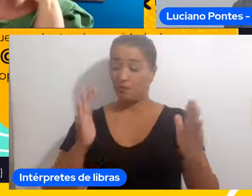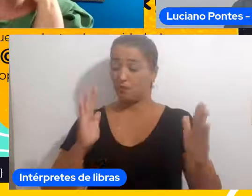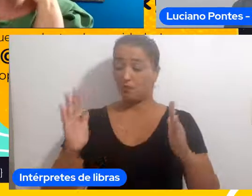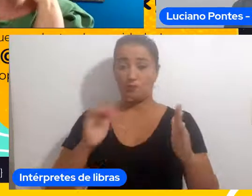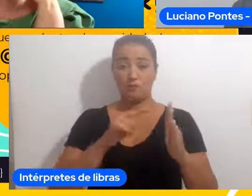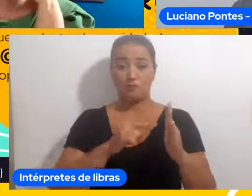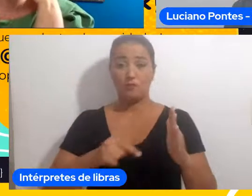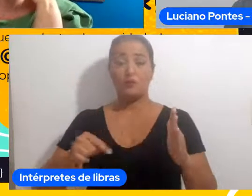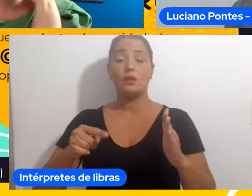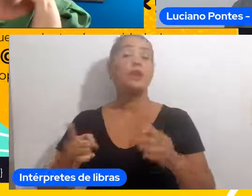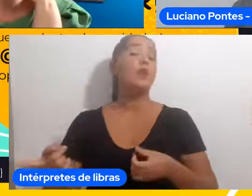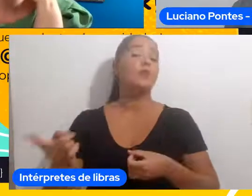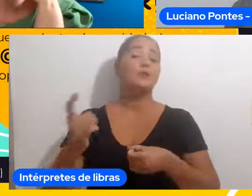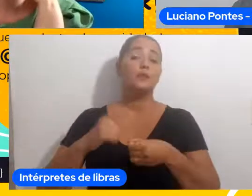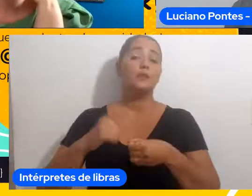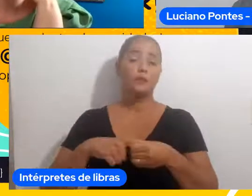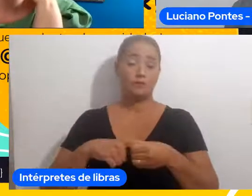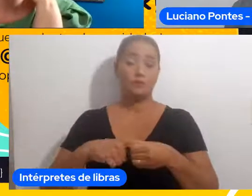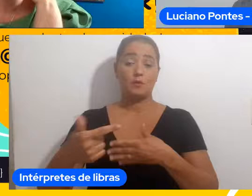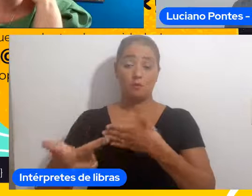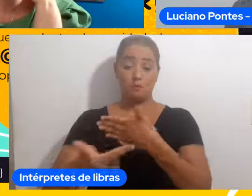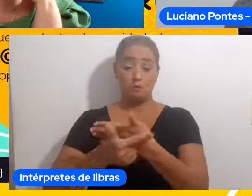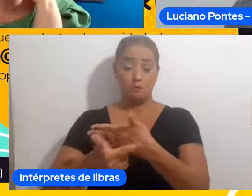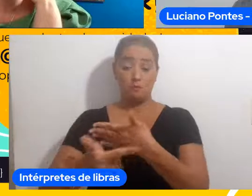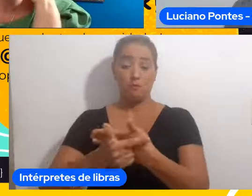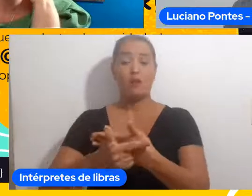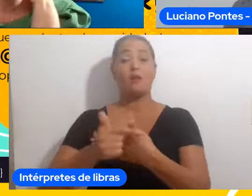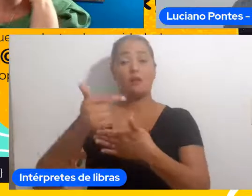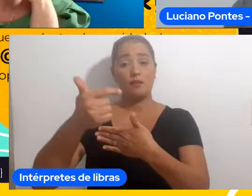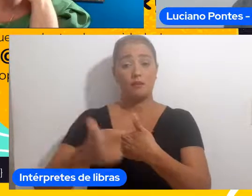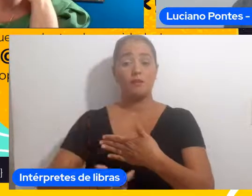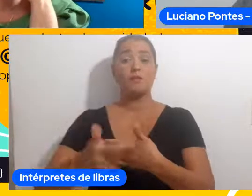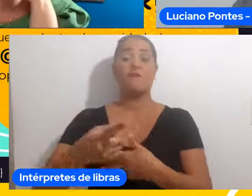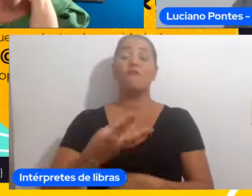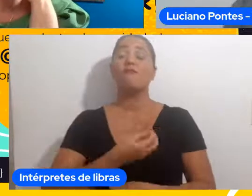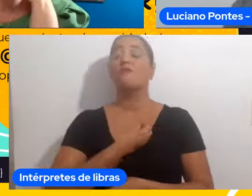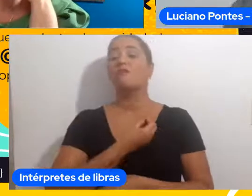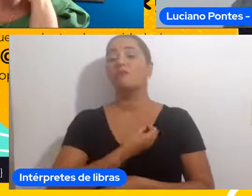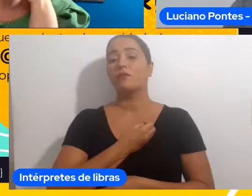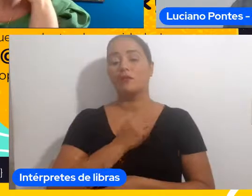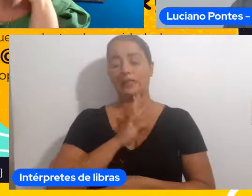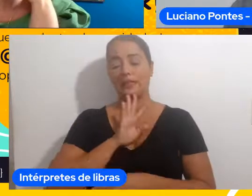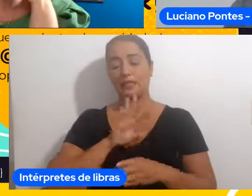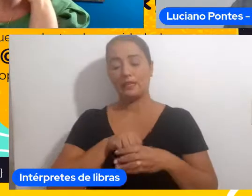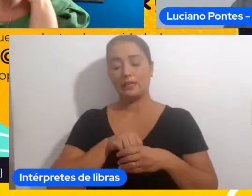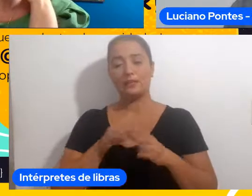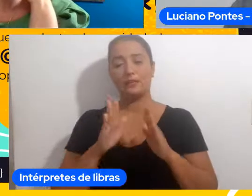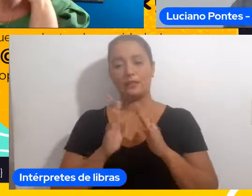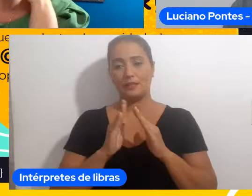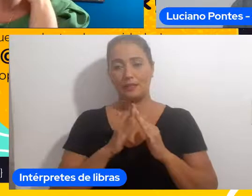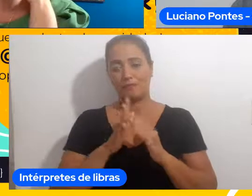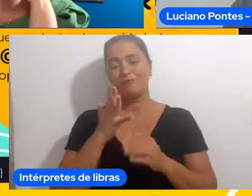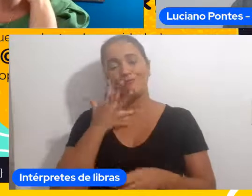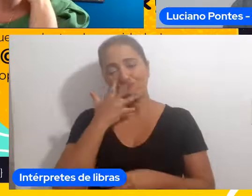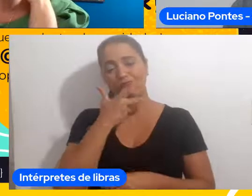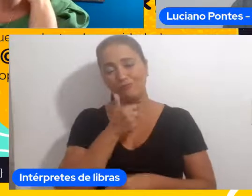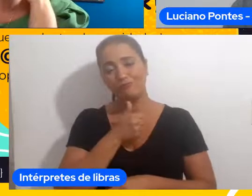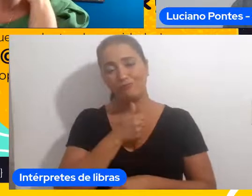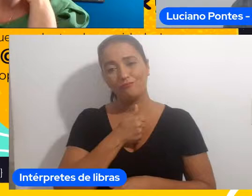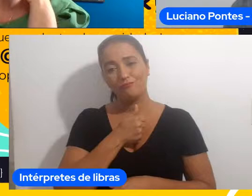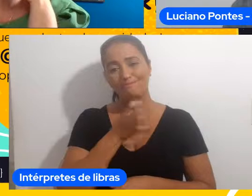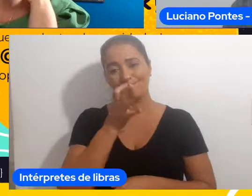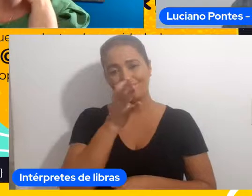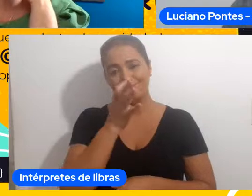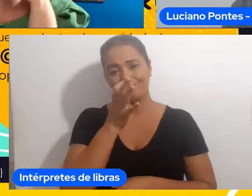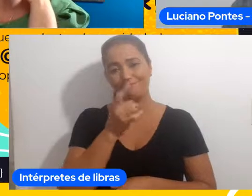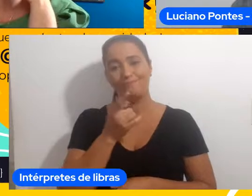resgatou esse papel, né? Eu acho que o que se viveu também dentro de casa foi muito bonito. E daqui eu pude ver muita coisa